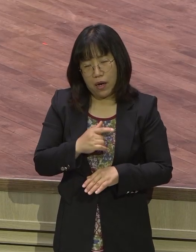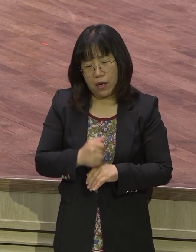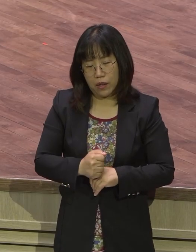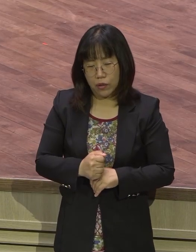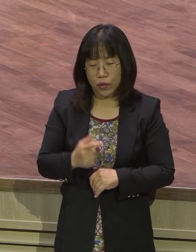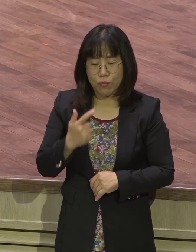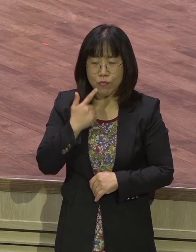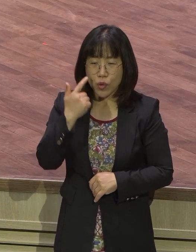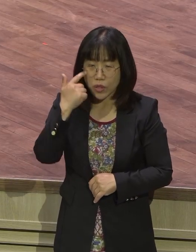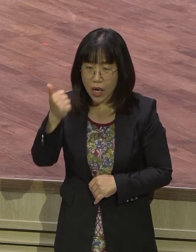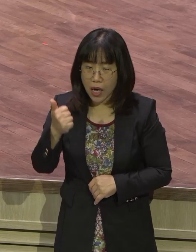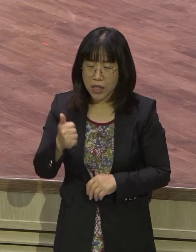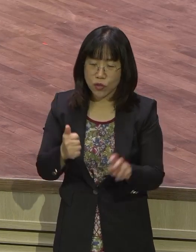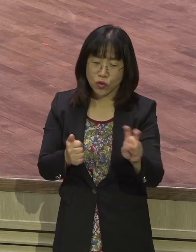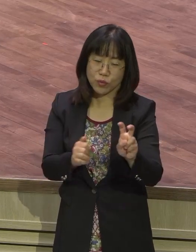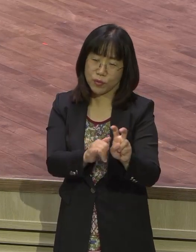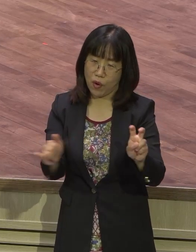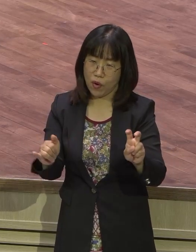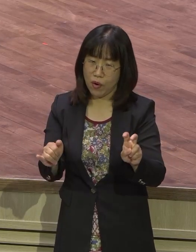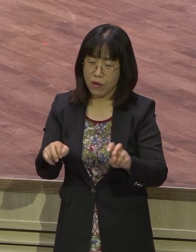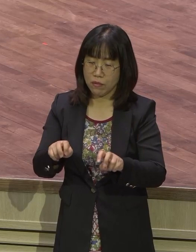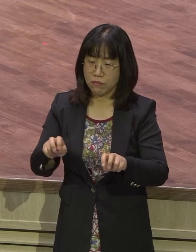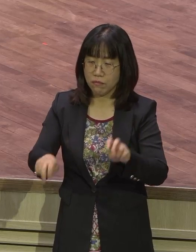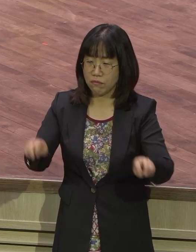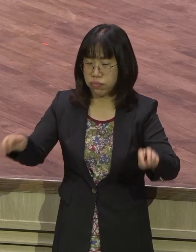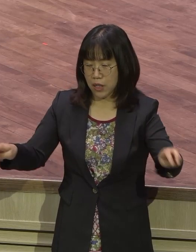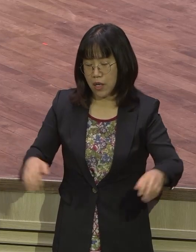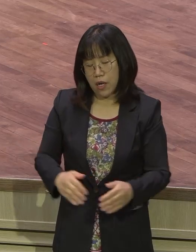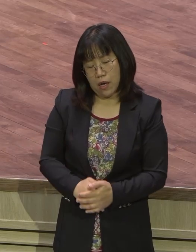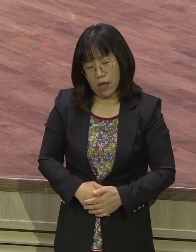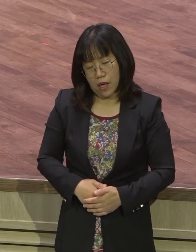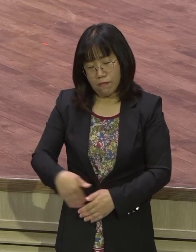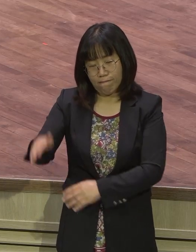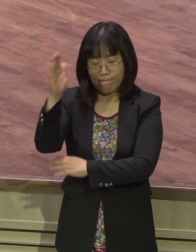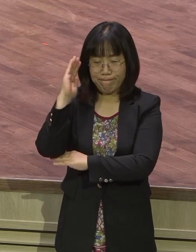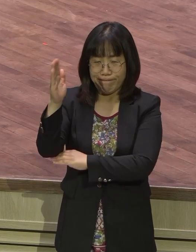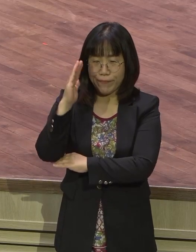사람하고 온라인 예배를 드렸는데 굉장히 힘들더라고